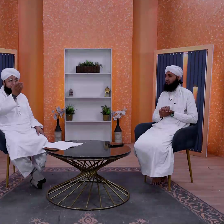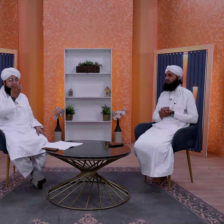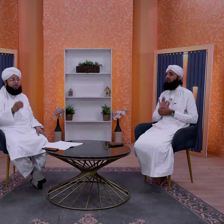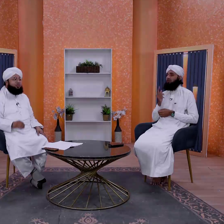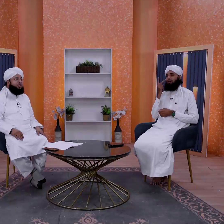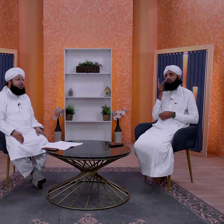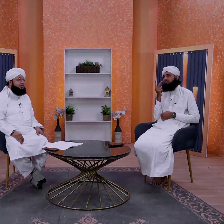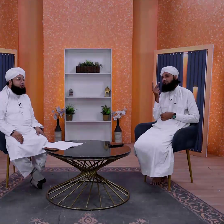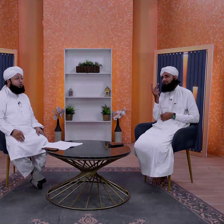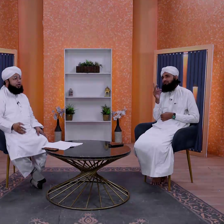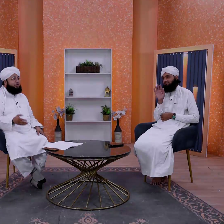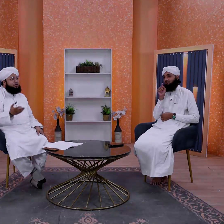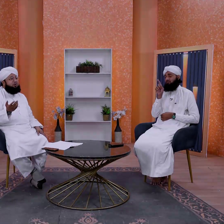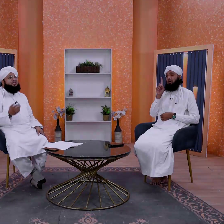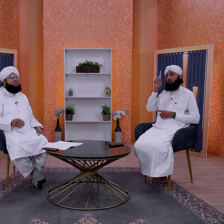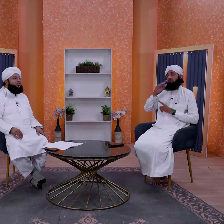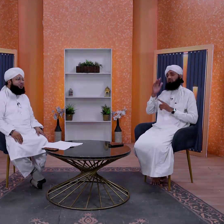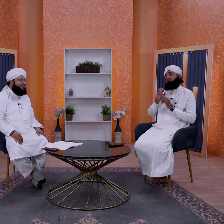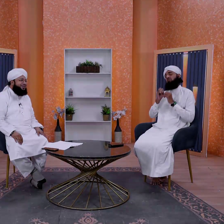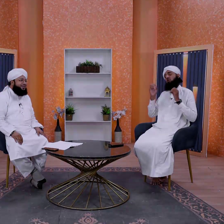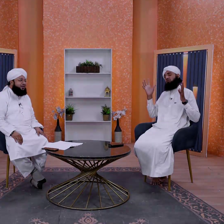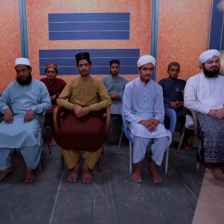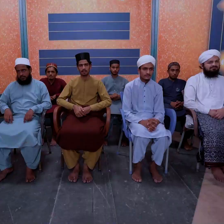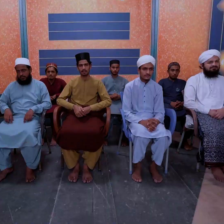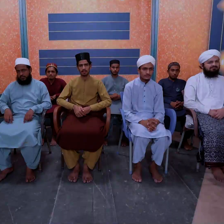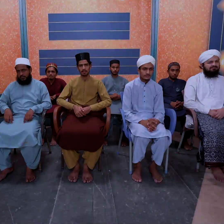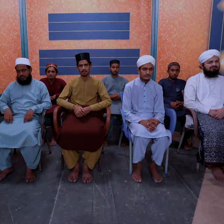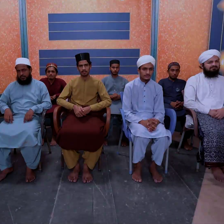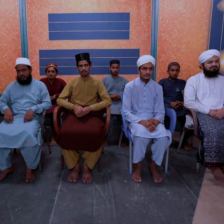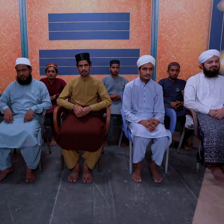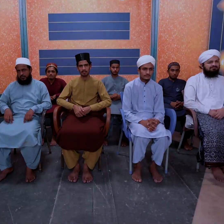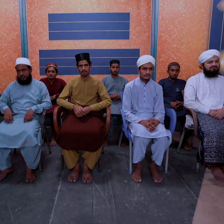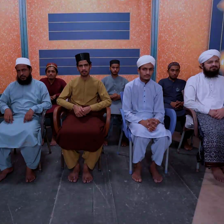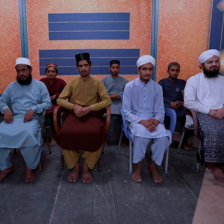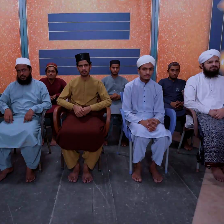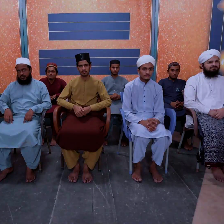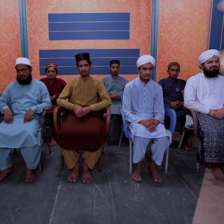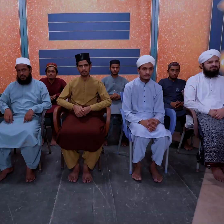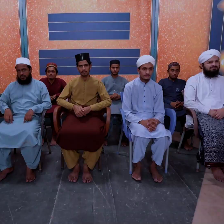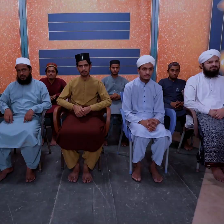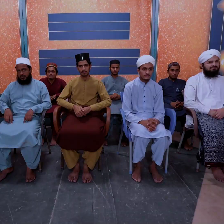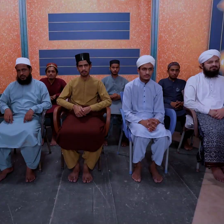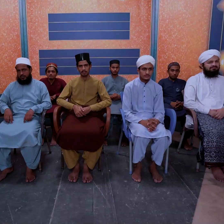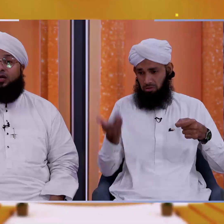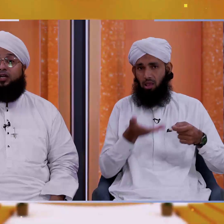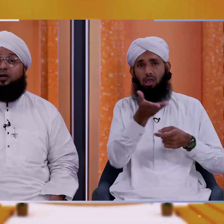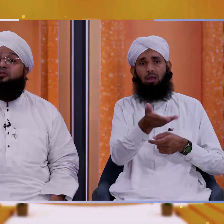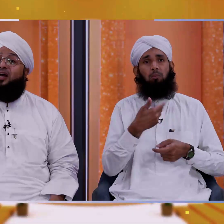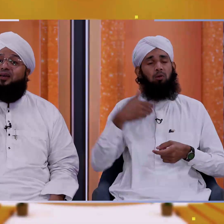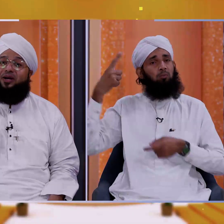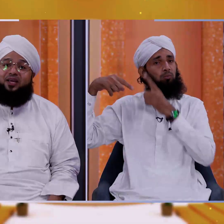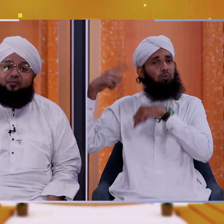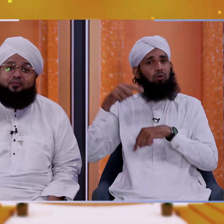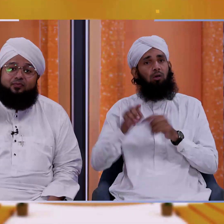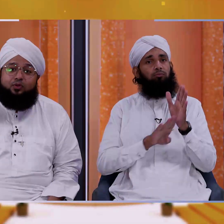کسی کو دیکھ رہے ہوتے ہیں کہ اس کو اللہ پاک نے بڑی عزت دی ہوتی ہے، ہمارے بعد میں آفس میں اس نے جوائن کیا تھا، ہے وہ جونیئر لیکن ہم سے